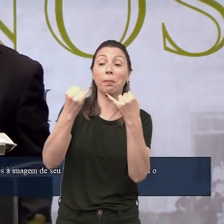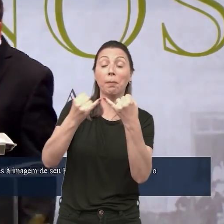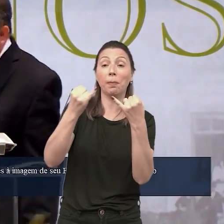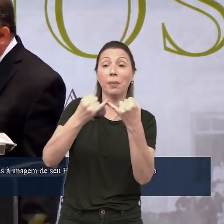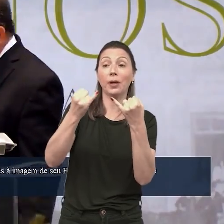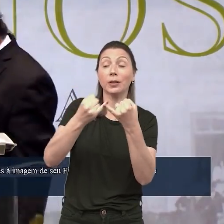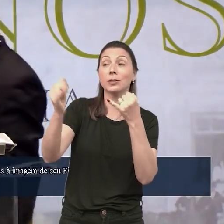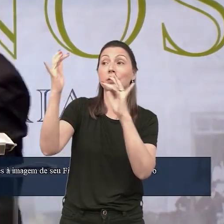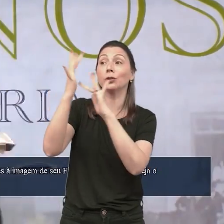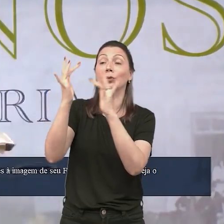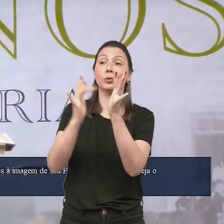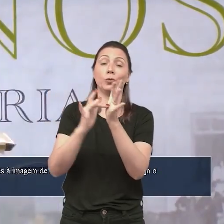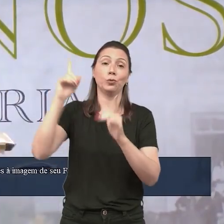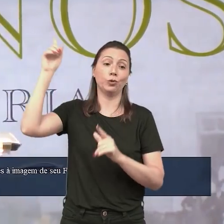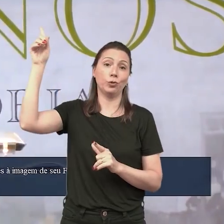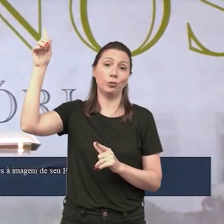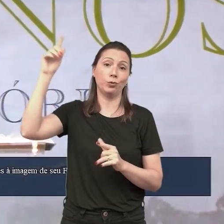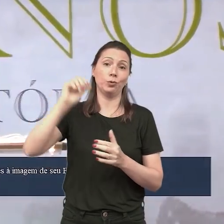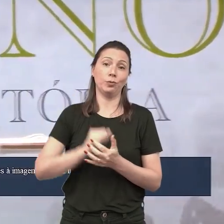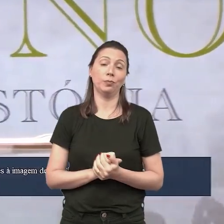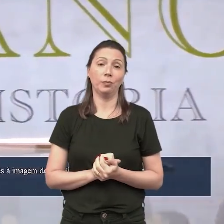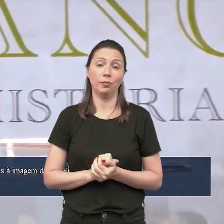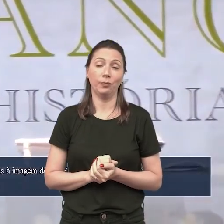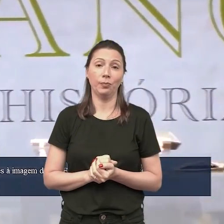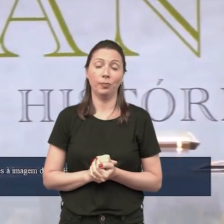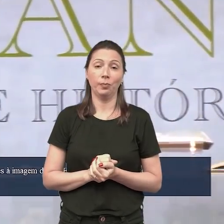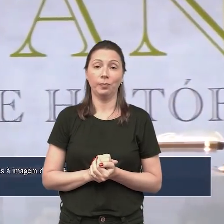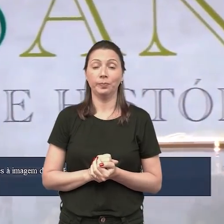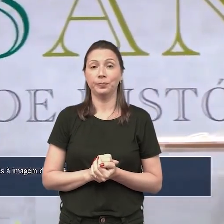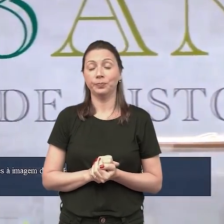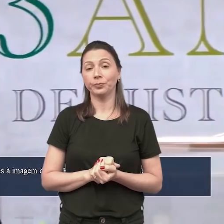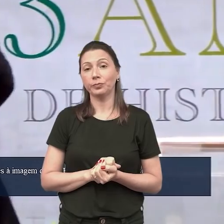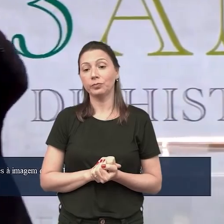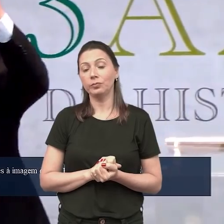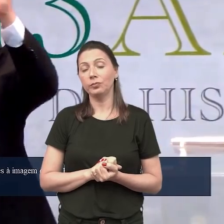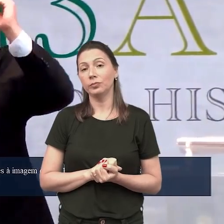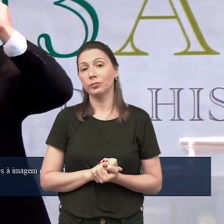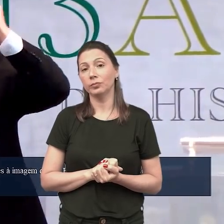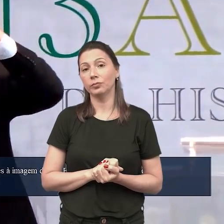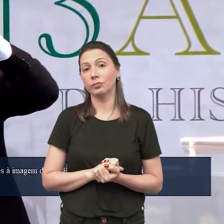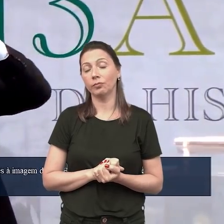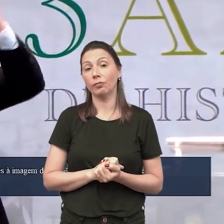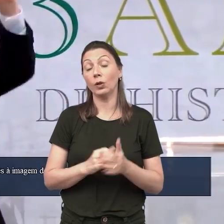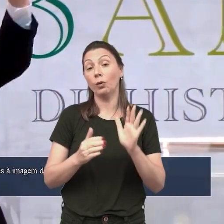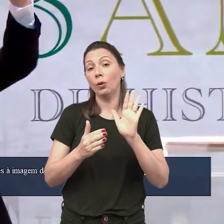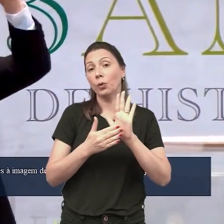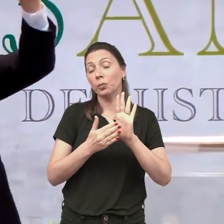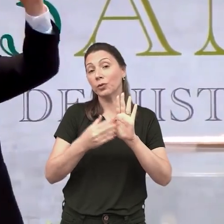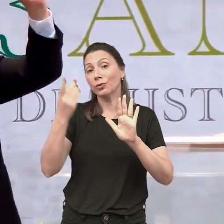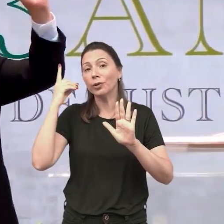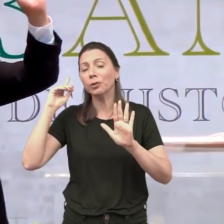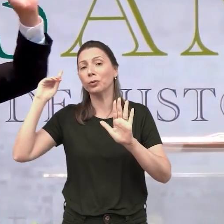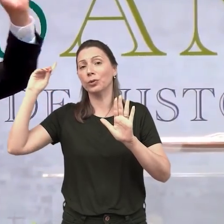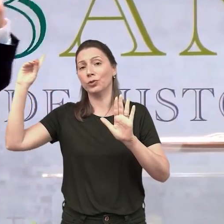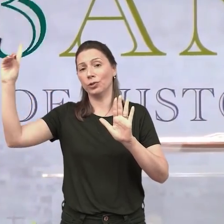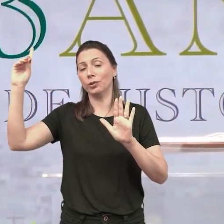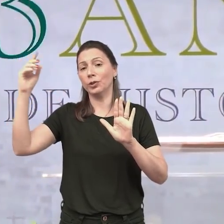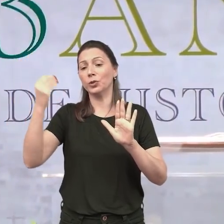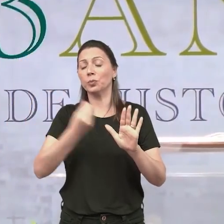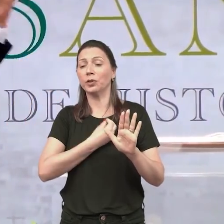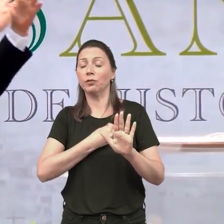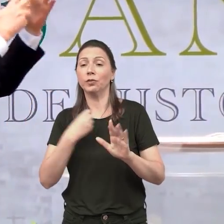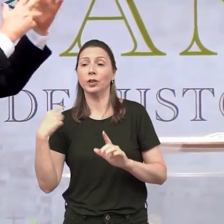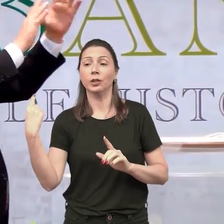O primogênito entre muitos irmãos. Quer dizer, no projeto de Deus para a minha vida e para a sua vida,